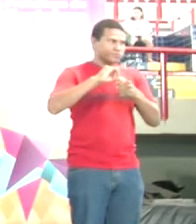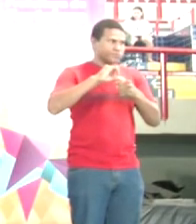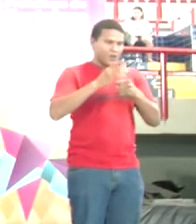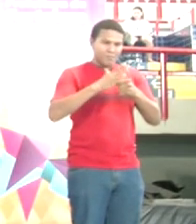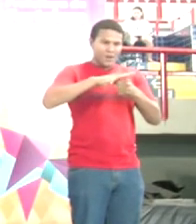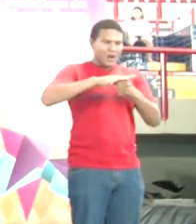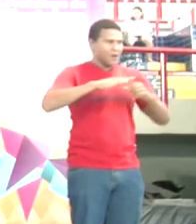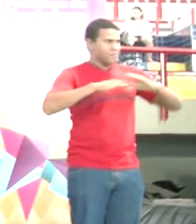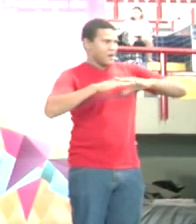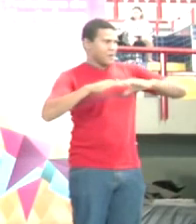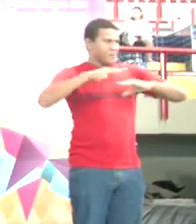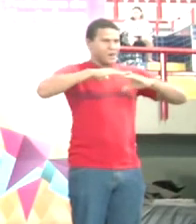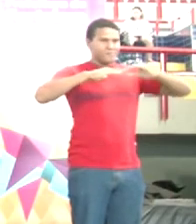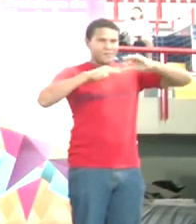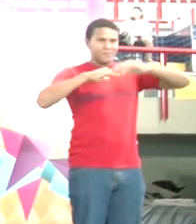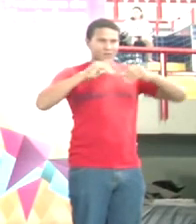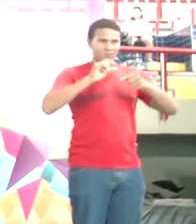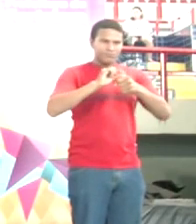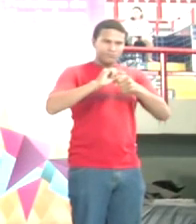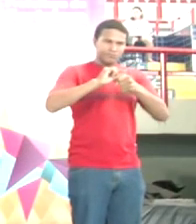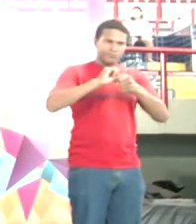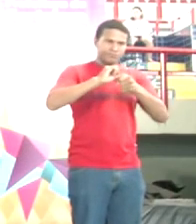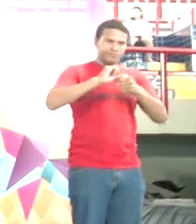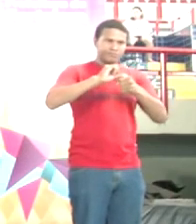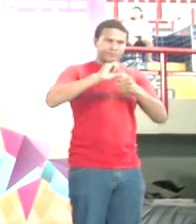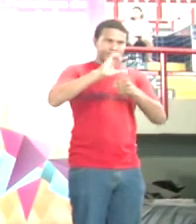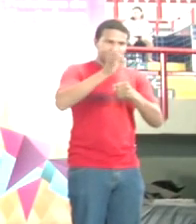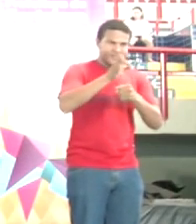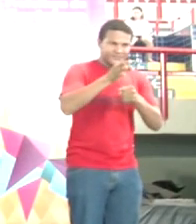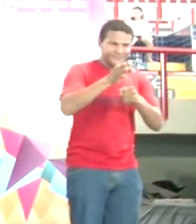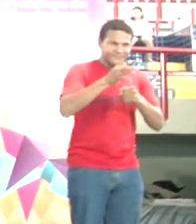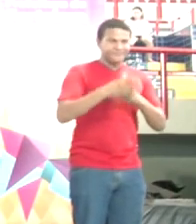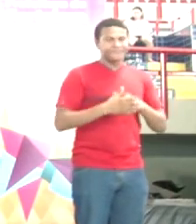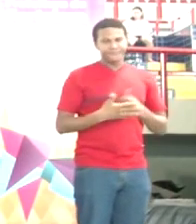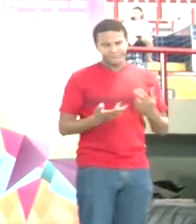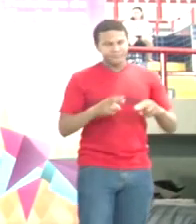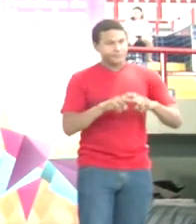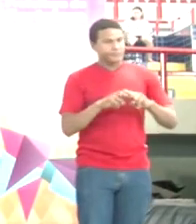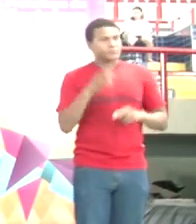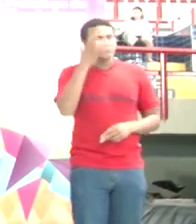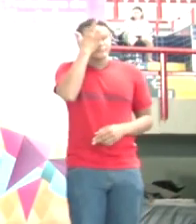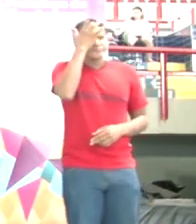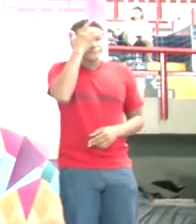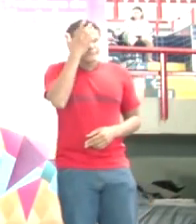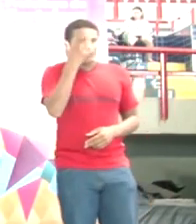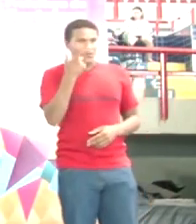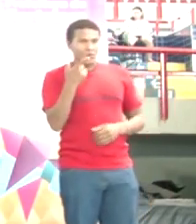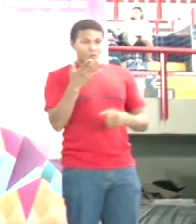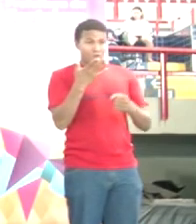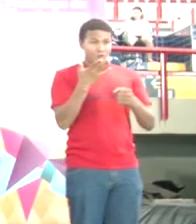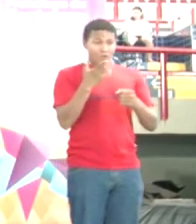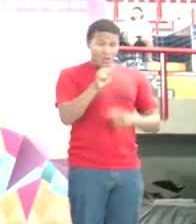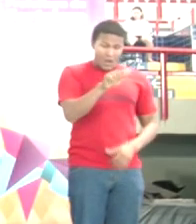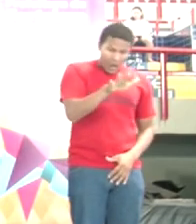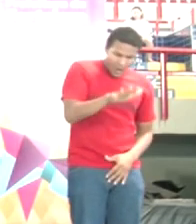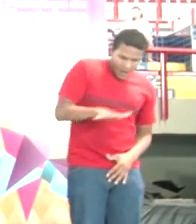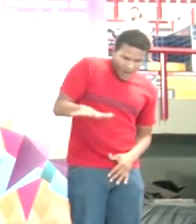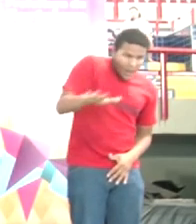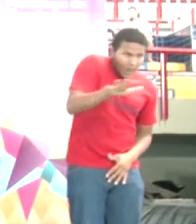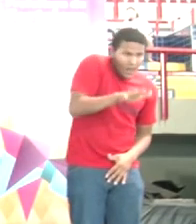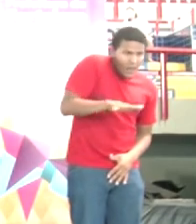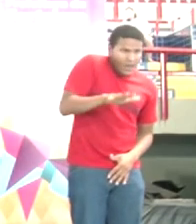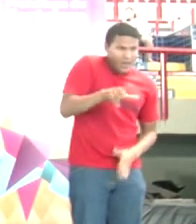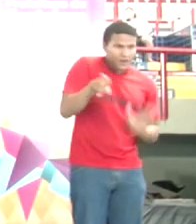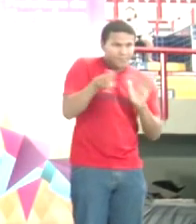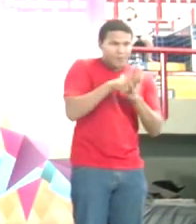para calcular o volume? Fácil. Área da base, só que vai botar